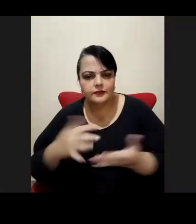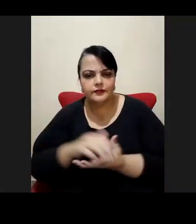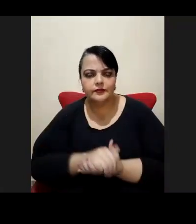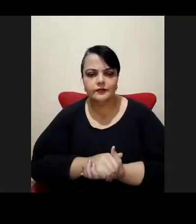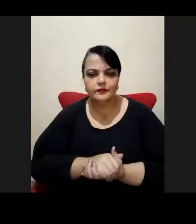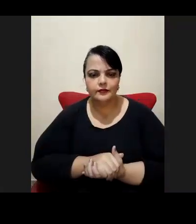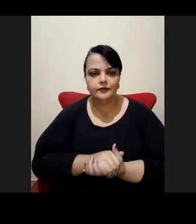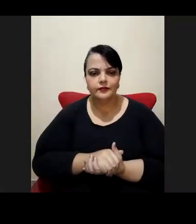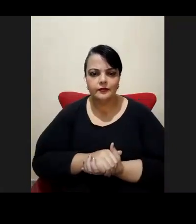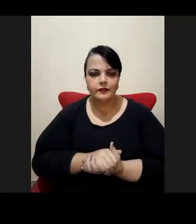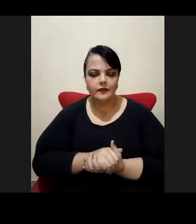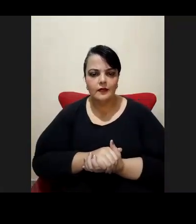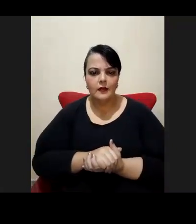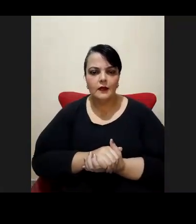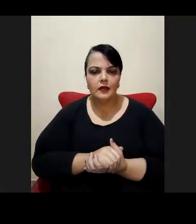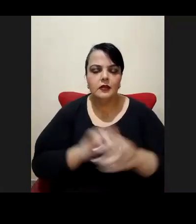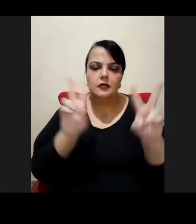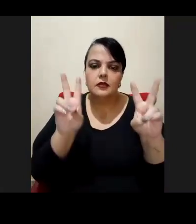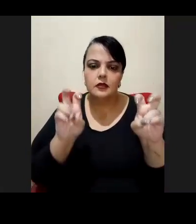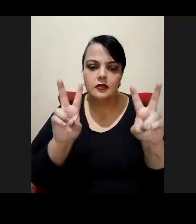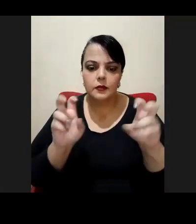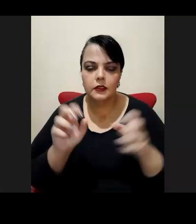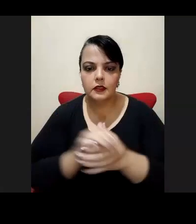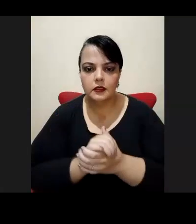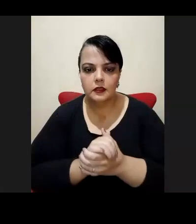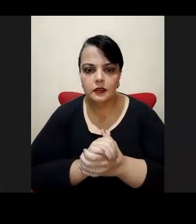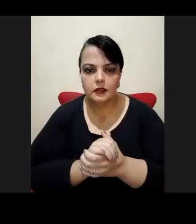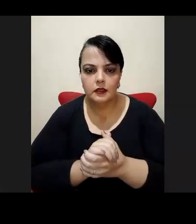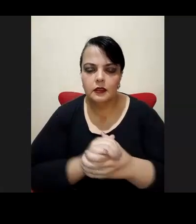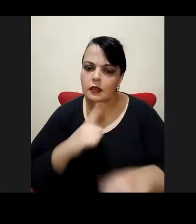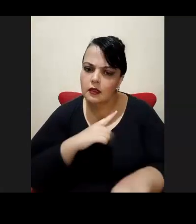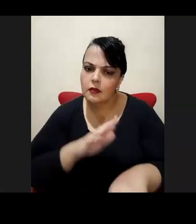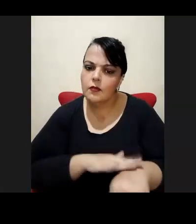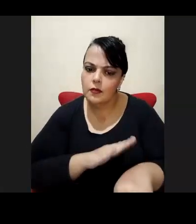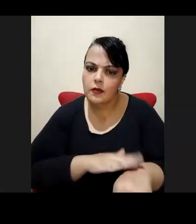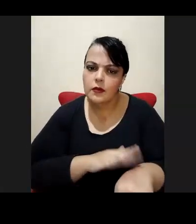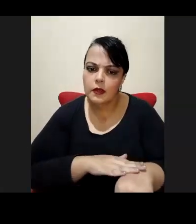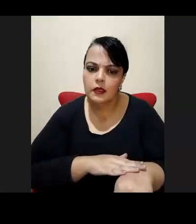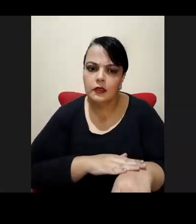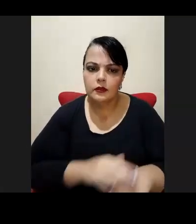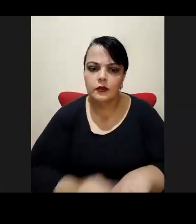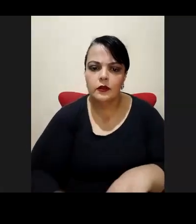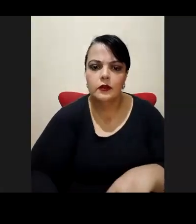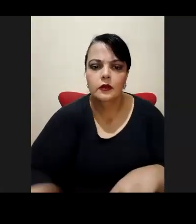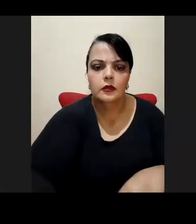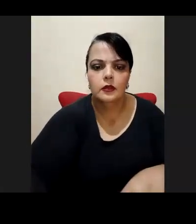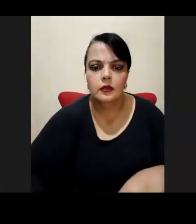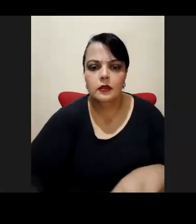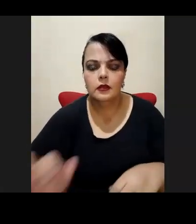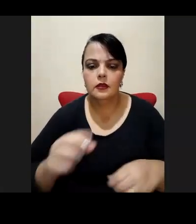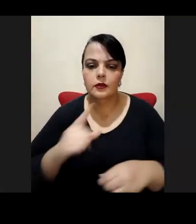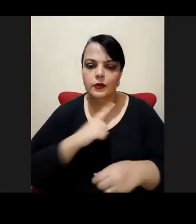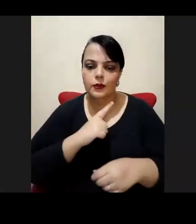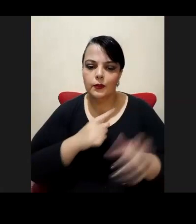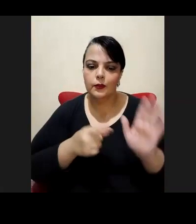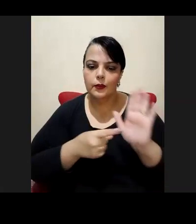na exposição desse tema, né, em algum momento esse mesmo autor, né, que é o pai